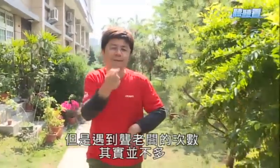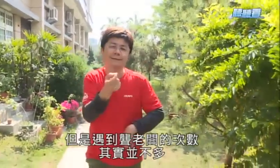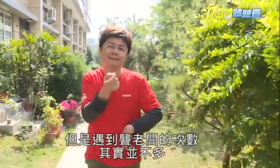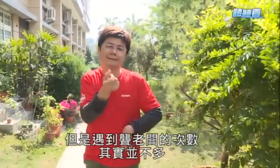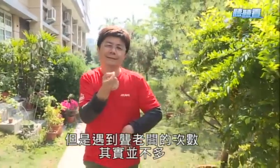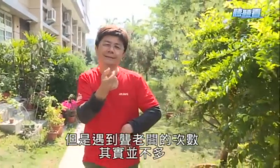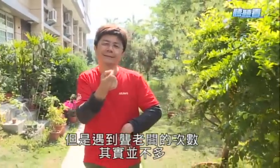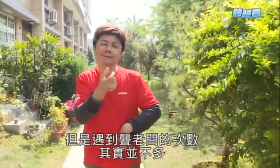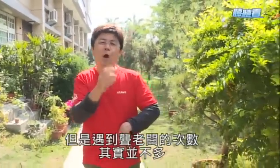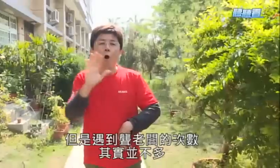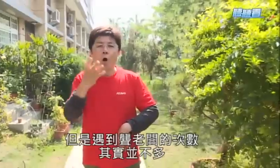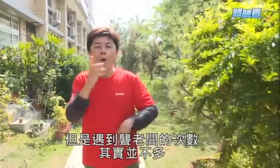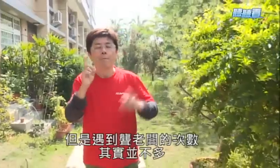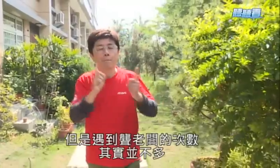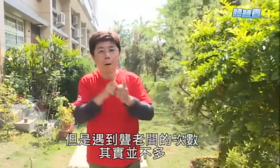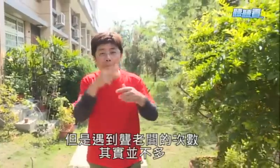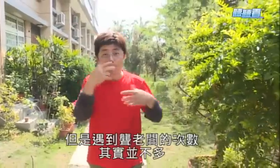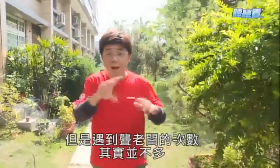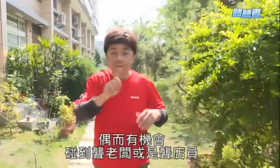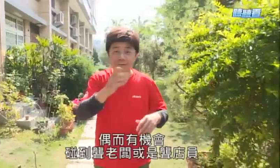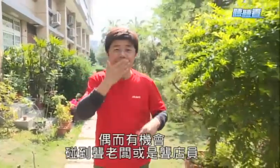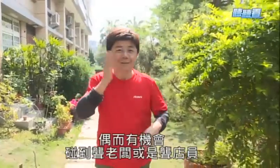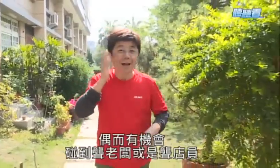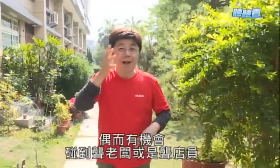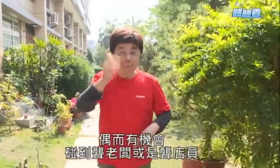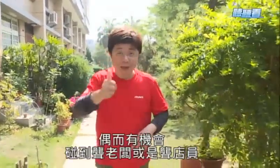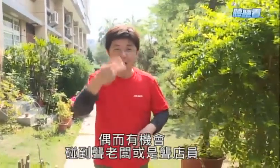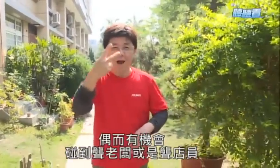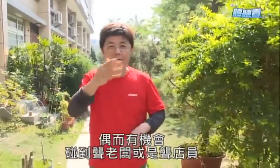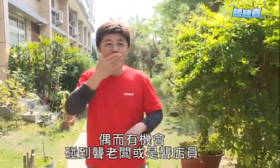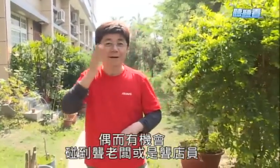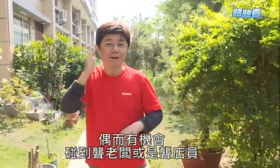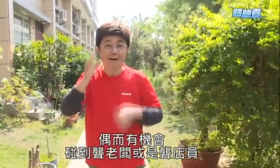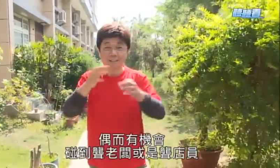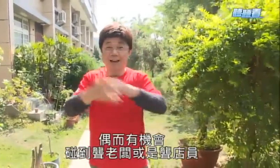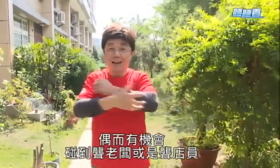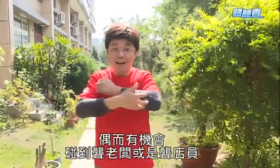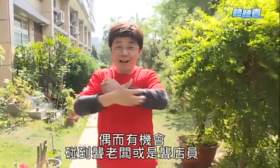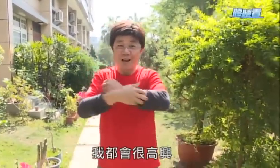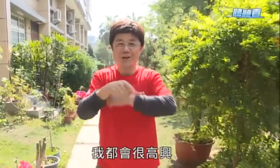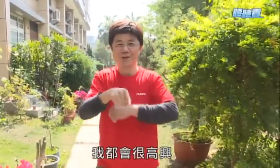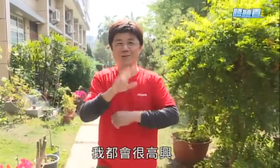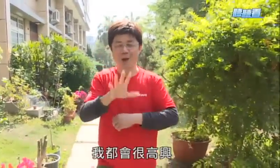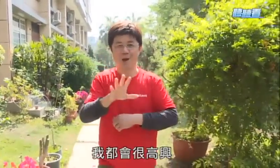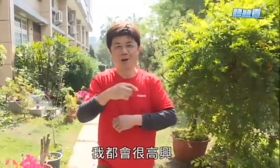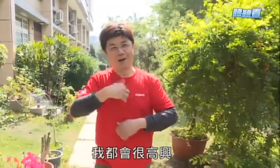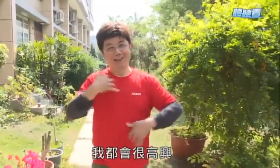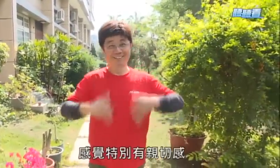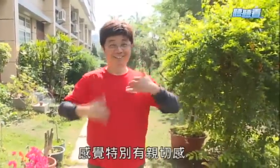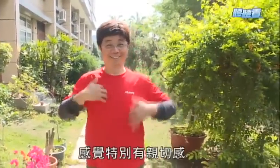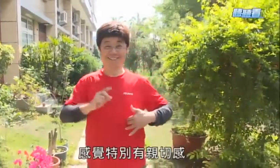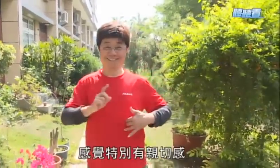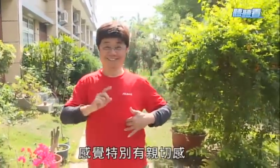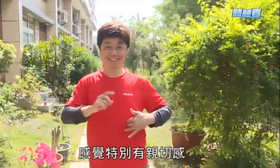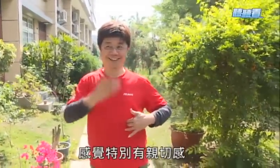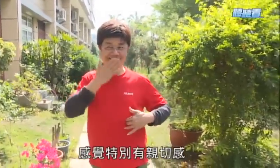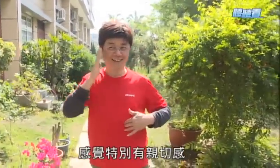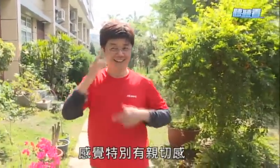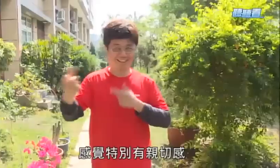龙老板的次数其实并不多。偶尔有机会碰到龙老板或是龙店员，我都会很高兴，感觉特别有亲切感